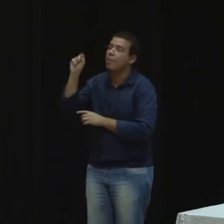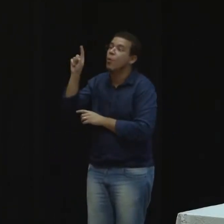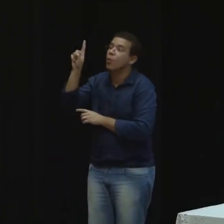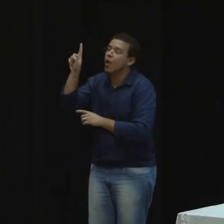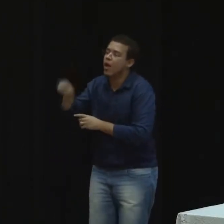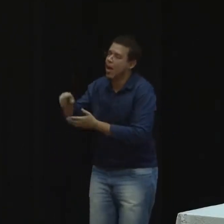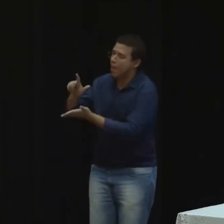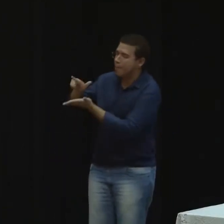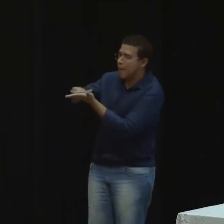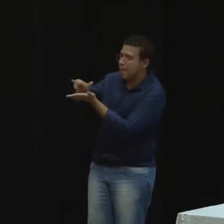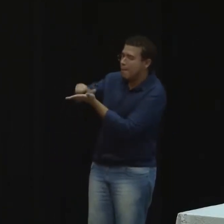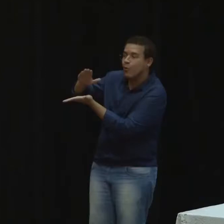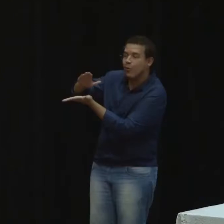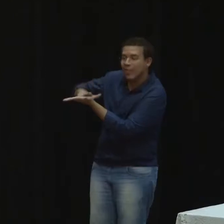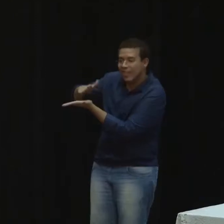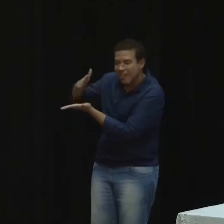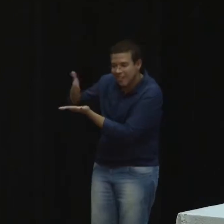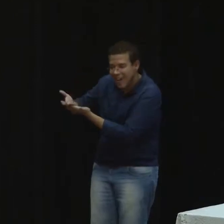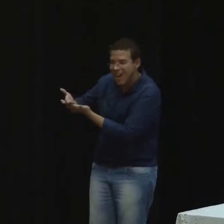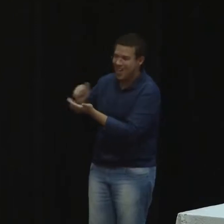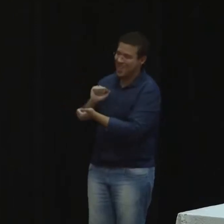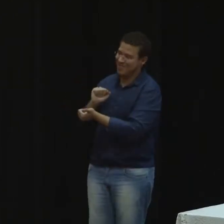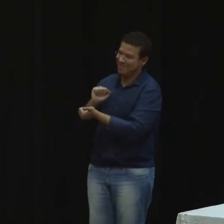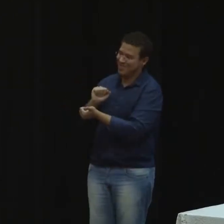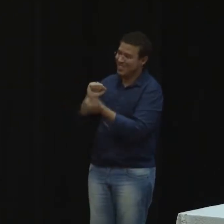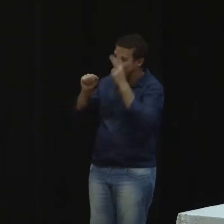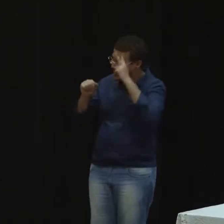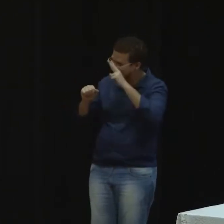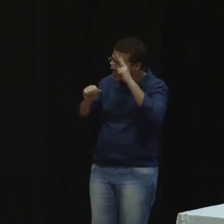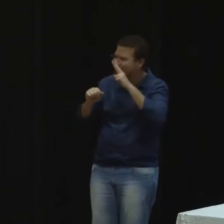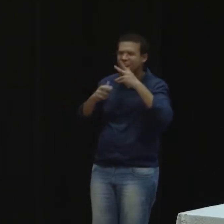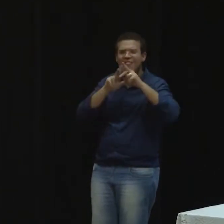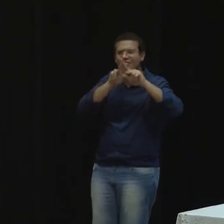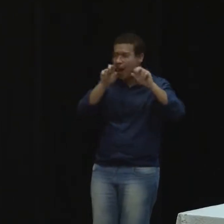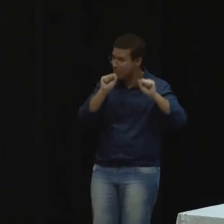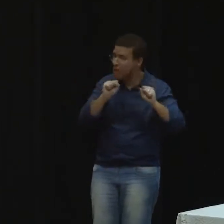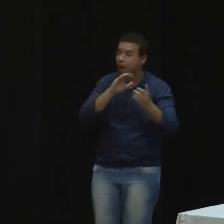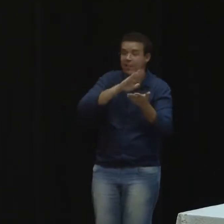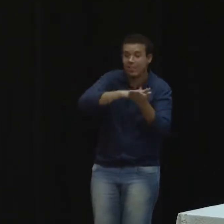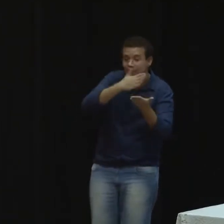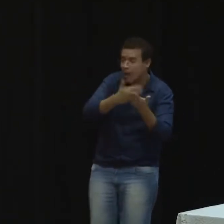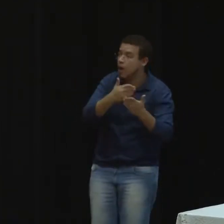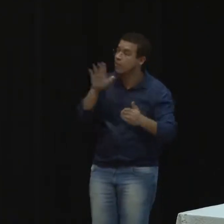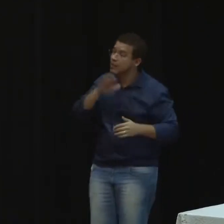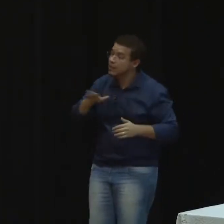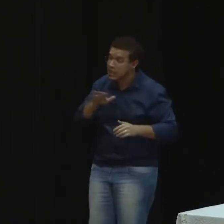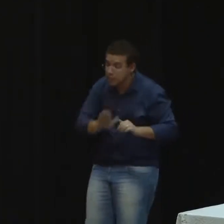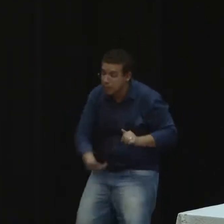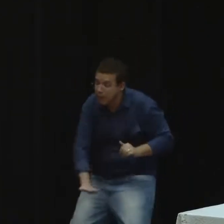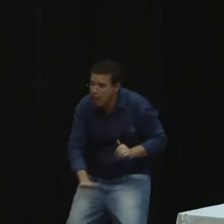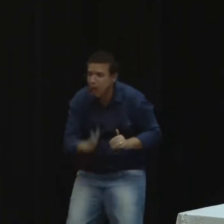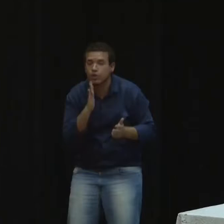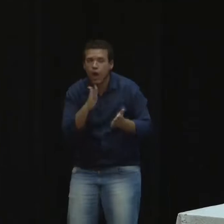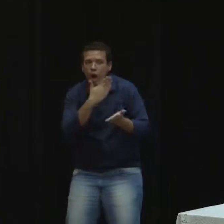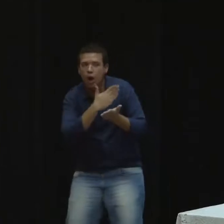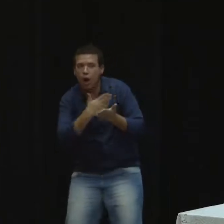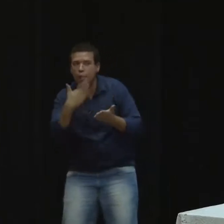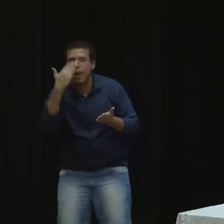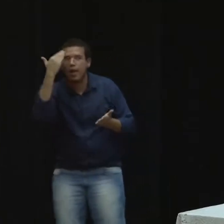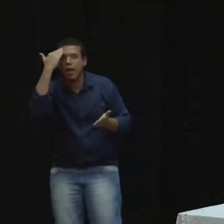alguns sabem o que é o papel do intérprete, conhecer o papel do intérprete. As crianças pequenas já começam